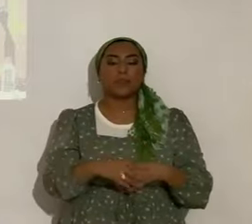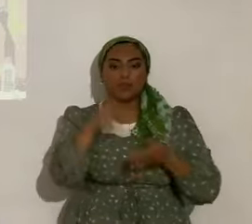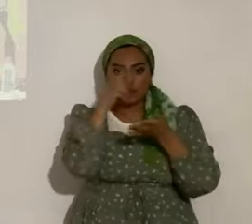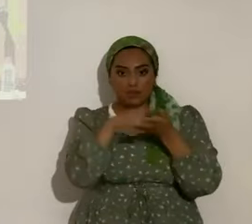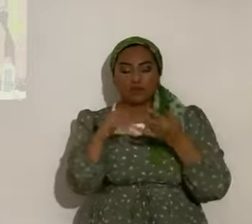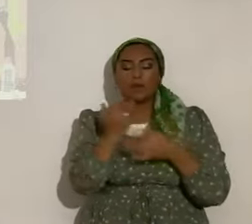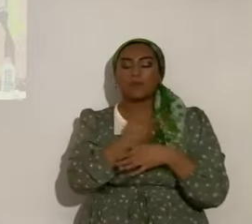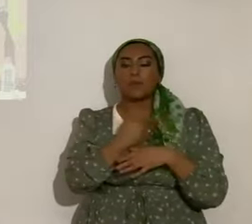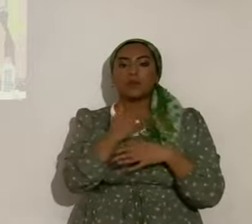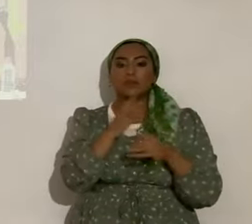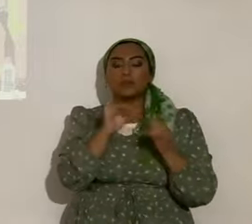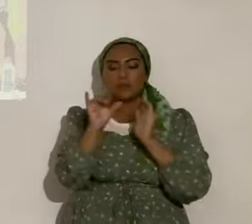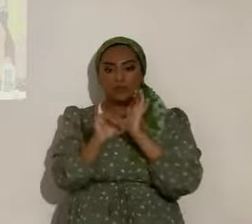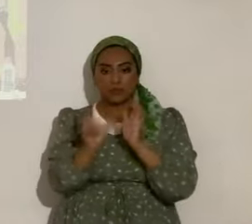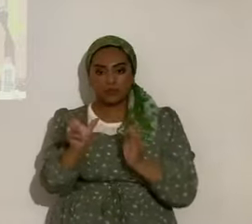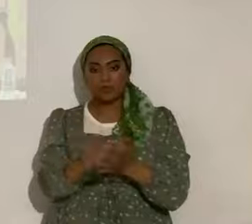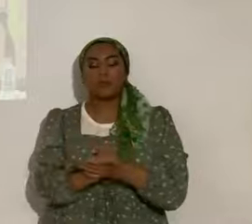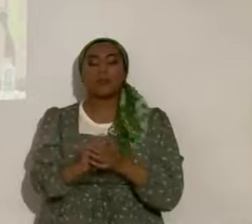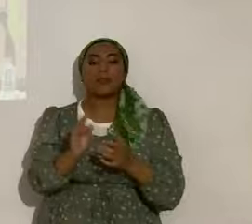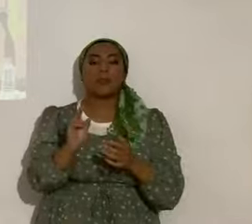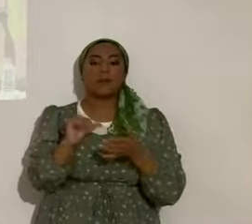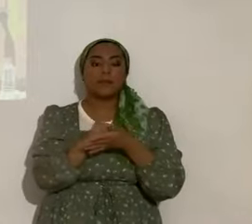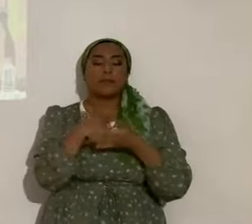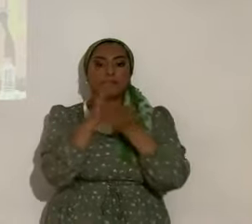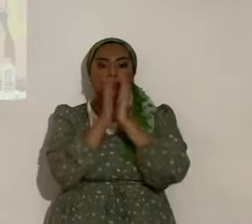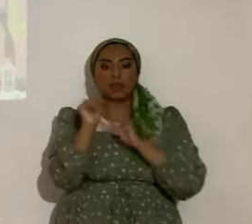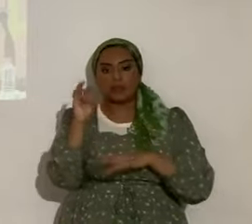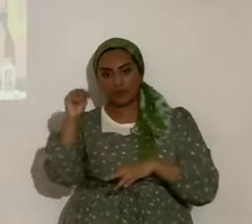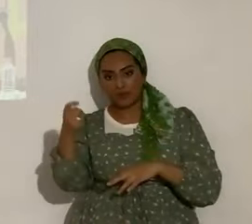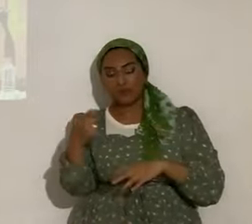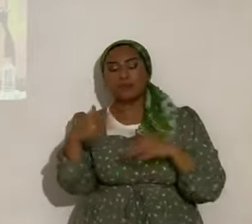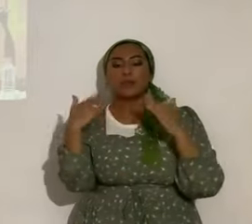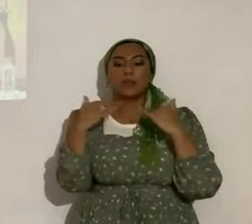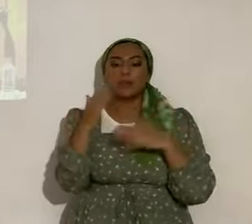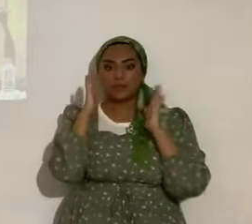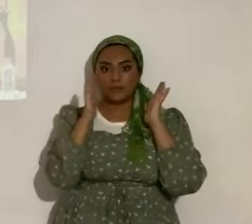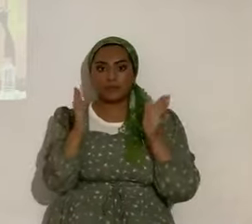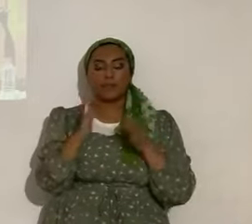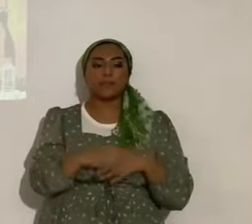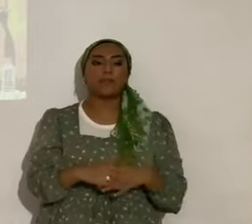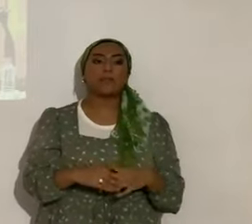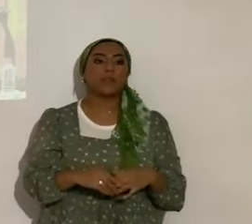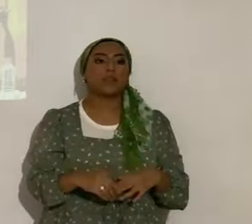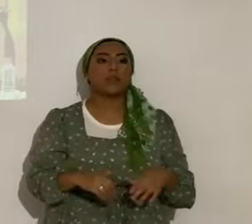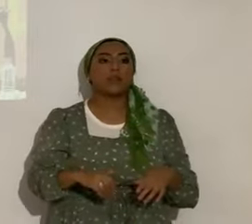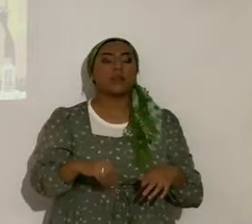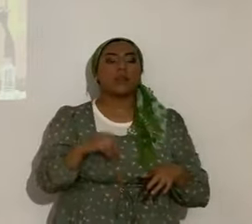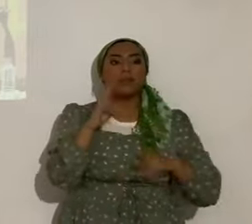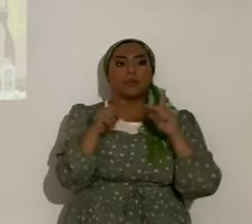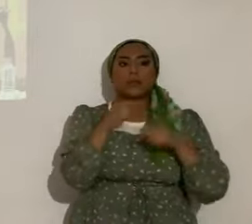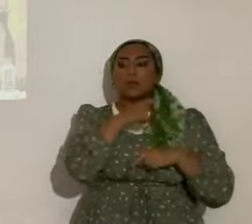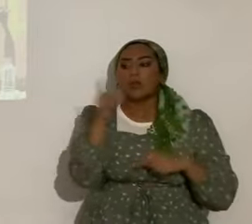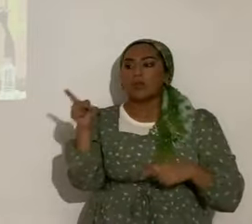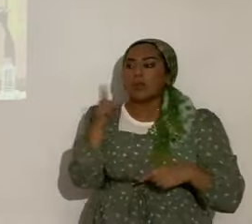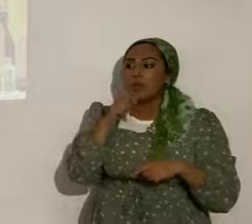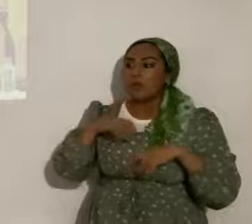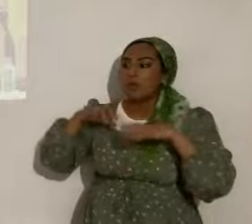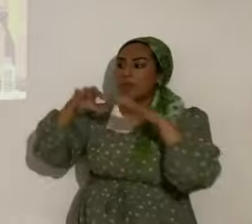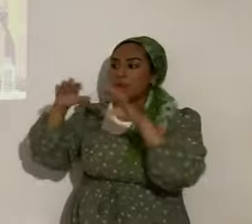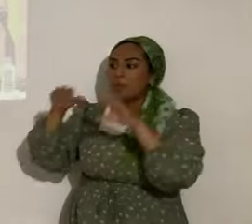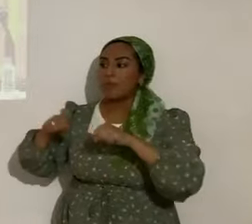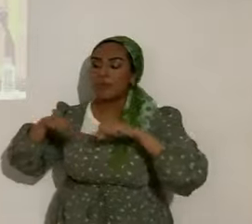Búsquenlo en este mismo canal y en la página gozoypaz.mx. Ahora escuchen muy bien. Los que son perseguidos